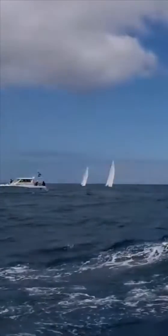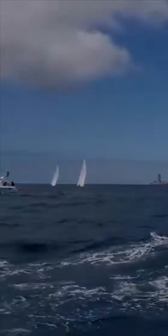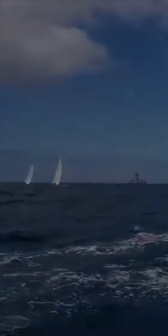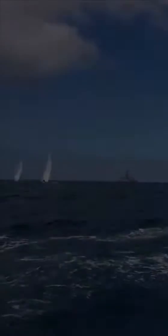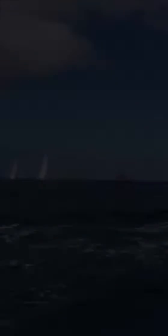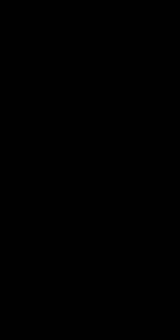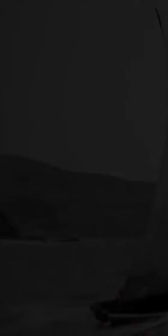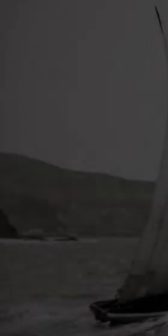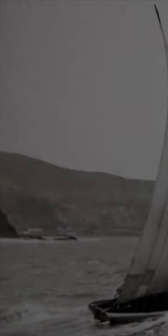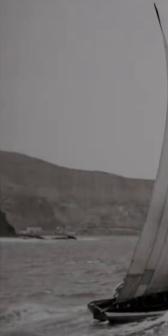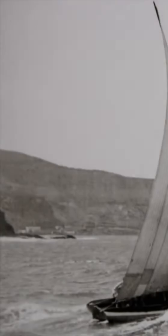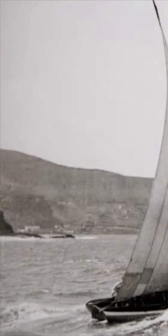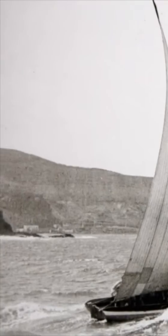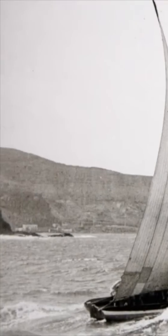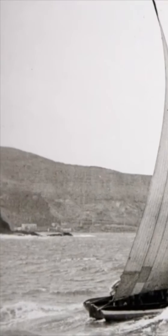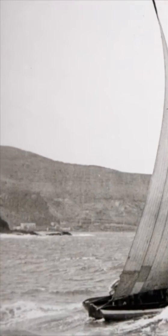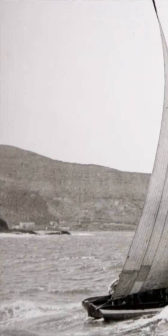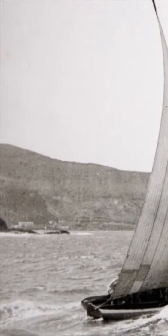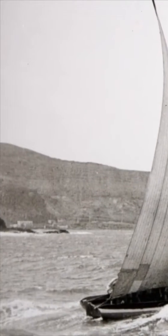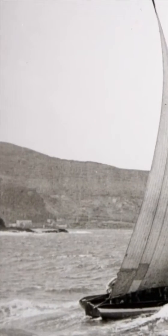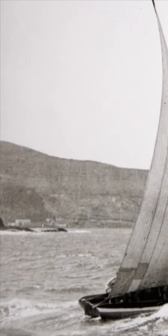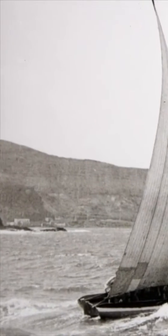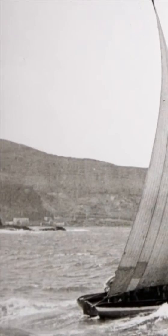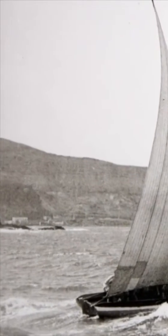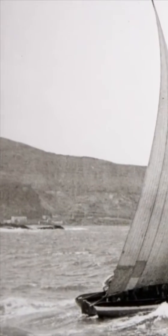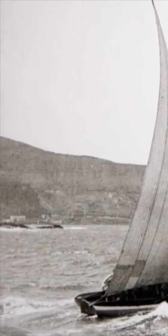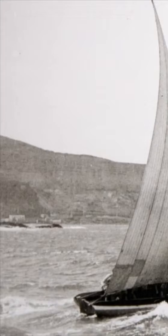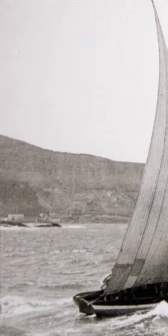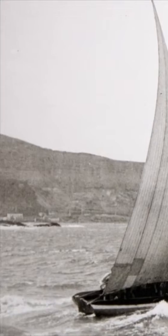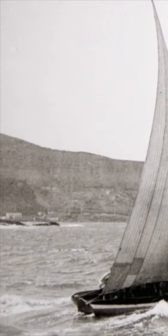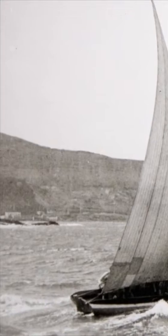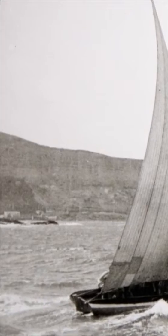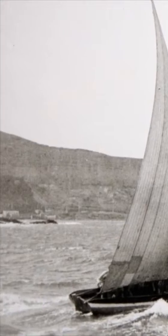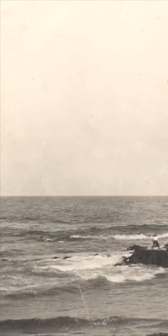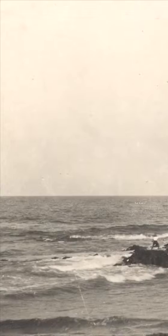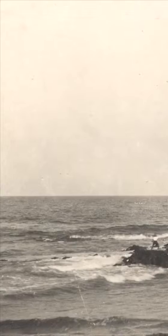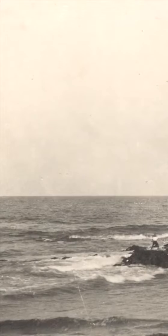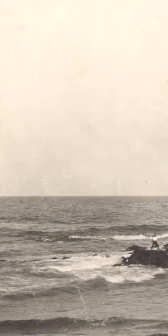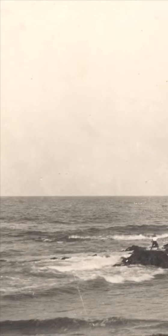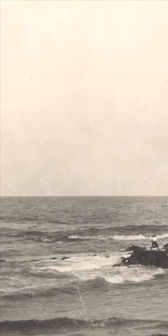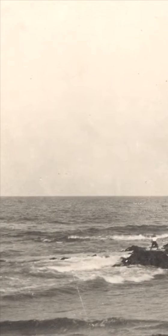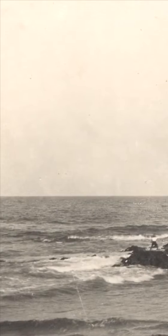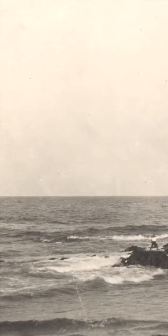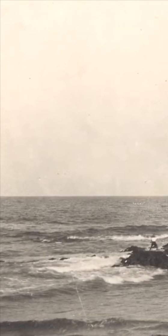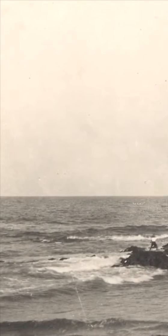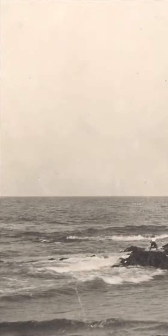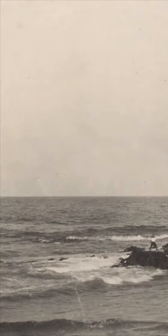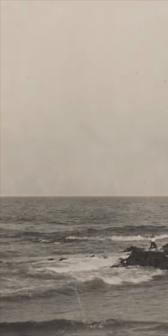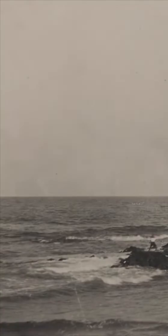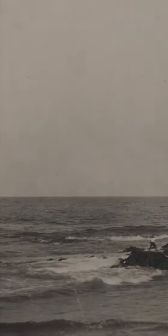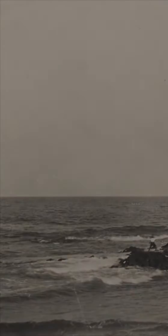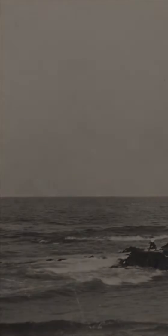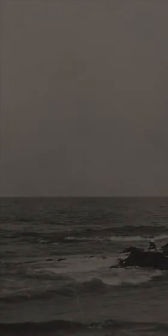desde tierra. La primera regata se celebró el 24 de julio de 1904, con motivo de las fiestas patronales